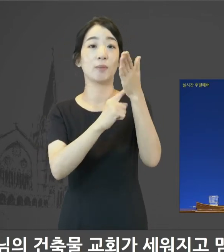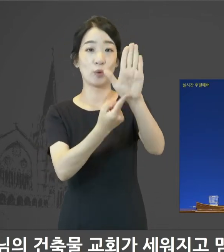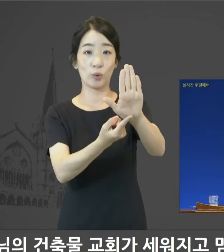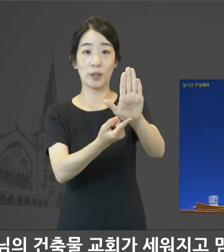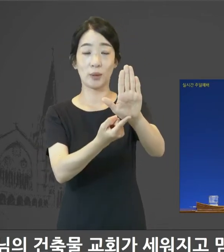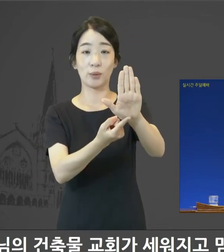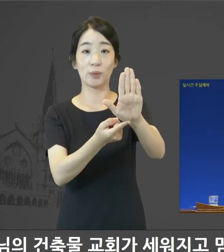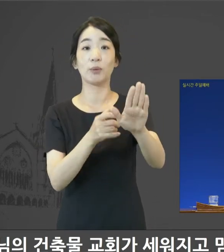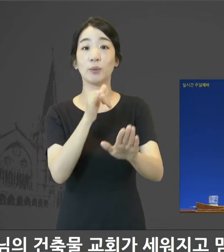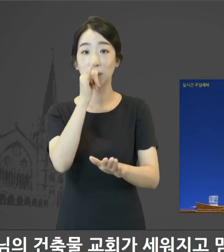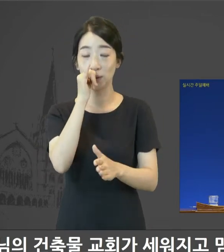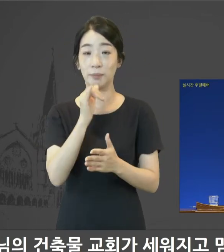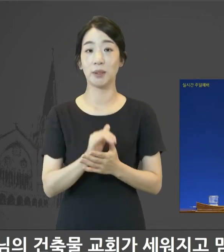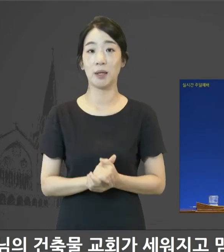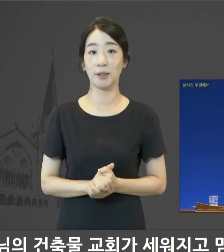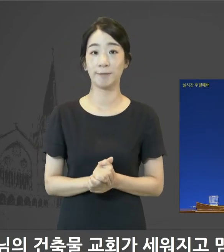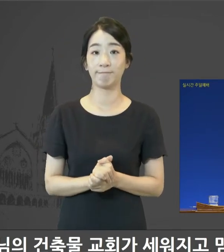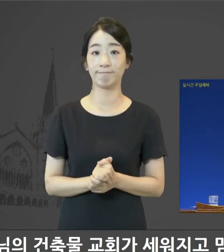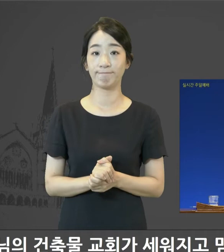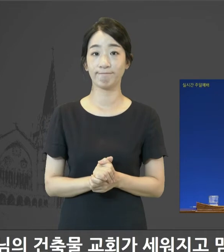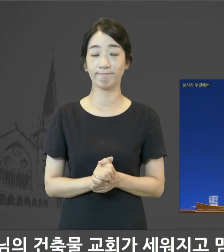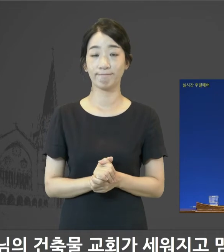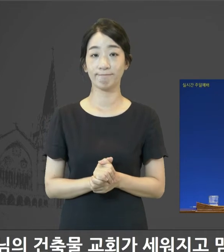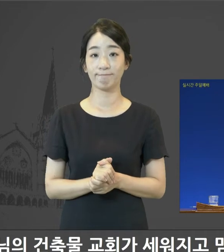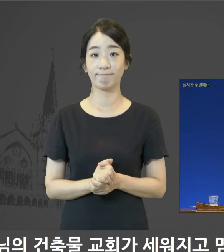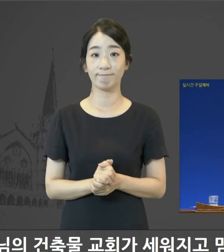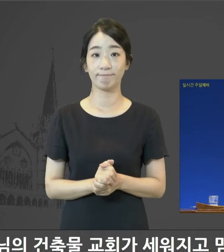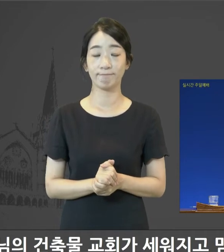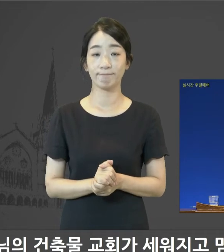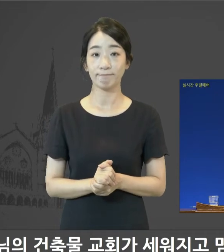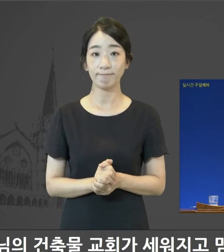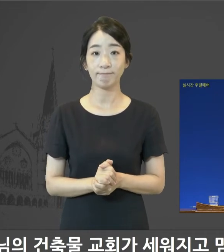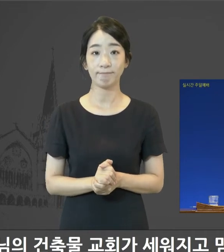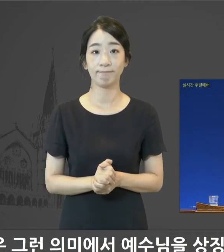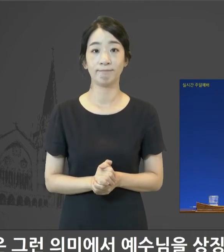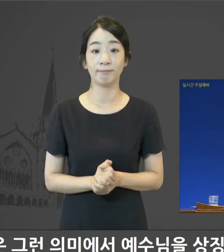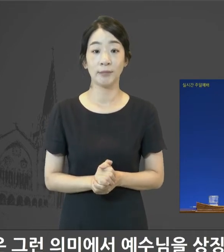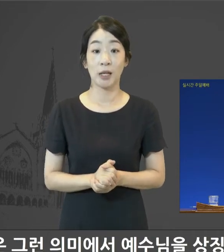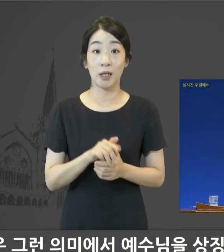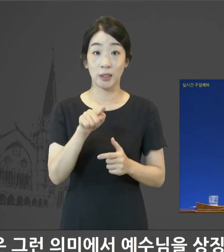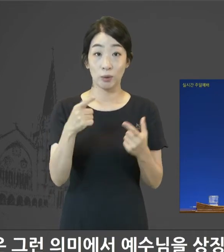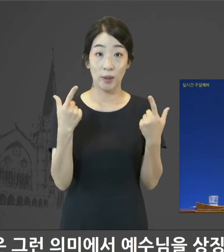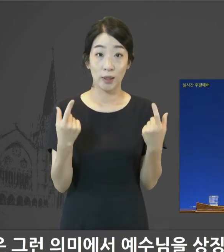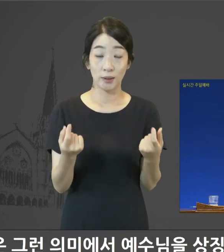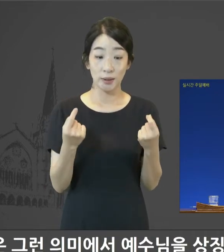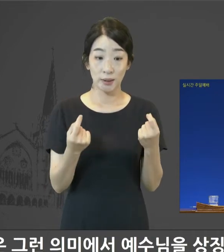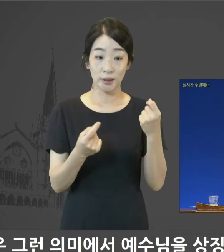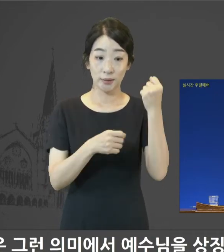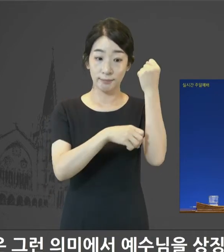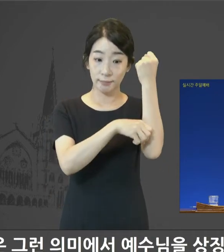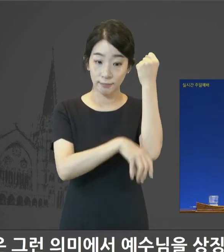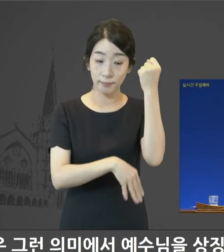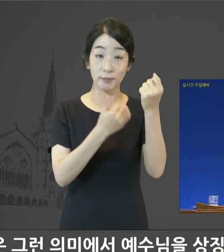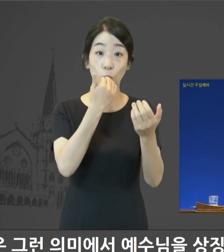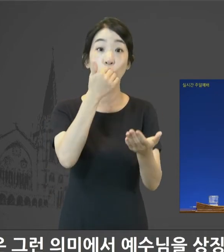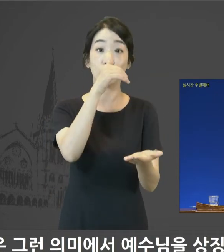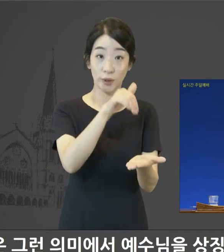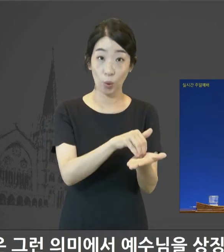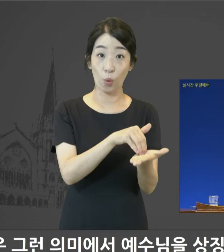본문에서 사용되고 있습니다. 자, 이제 이렇게 모퉁이 돌 위에 세워지는